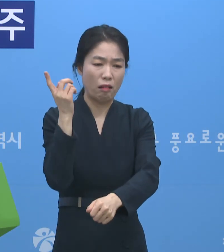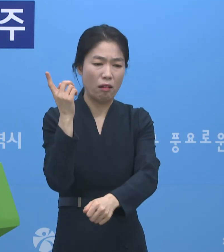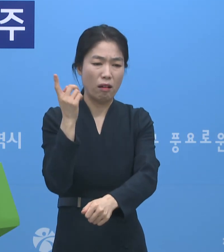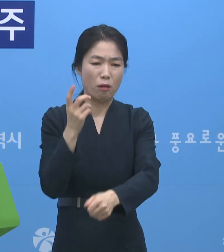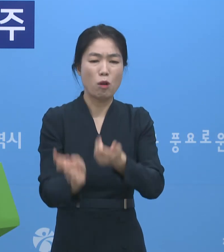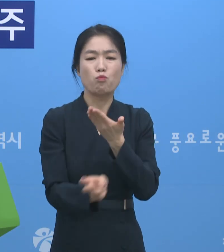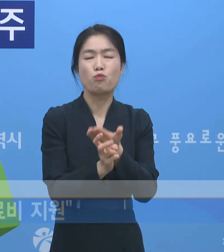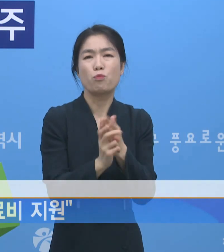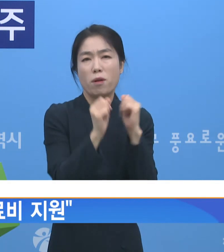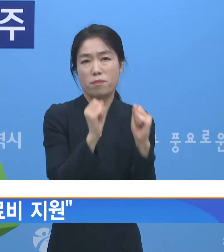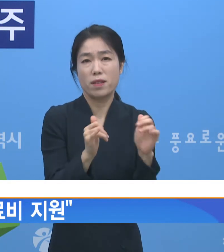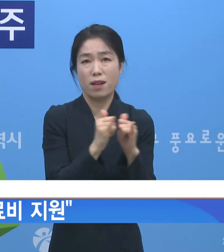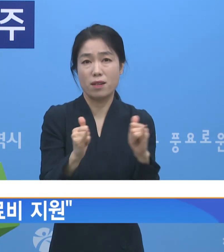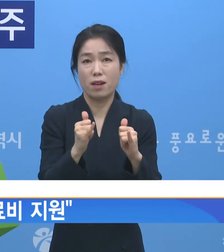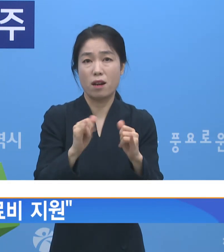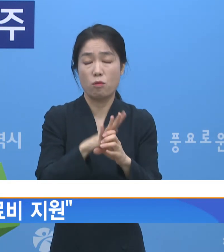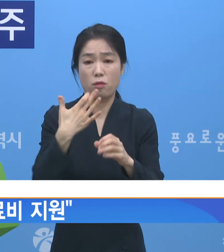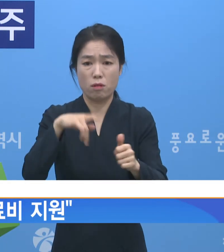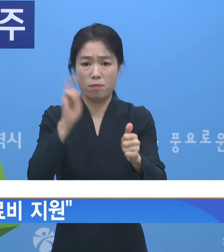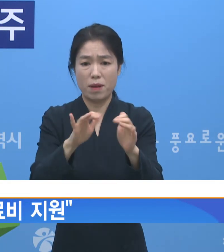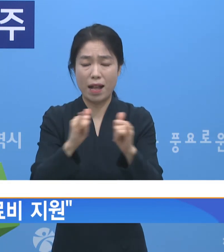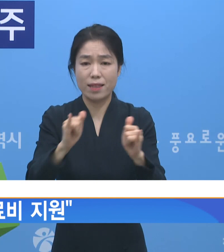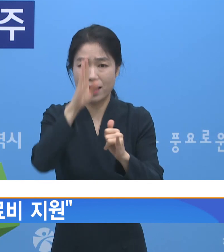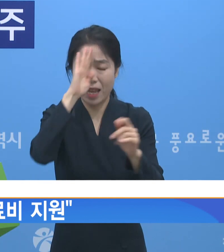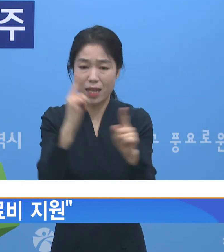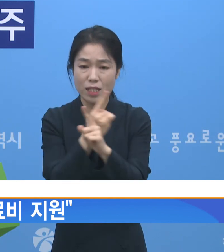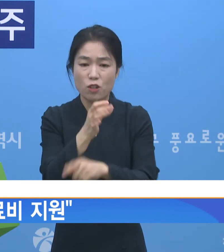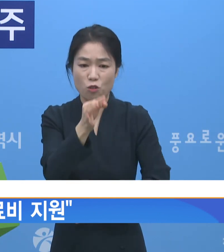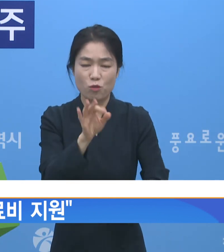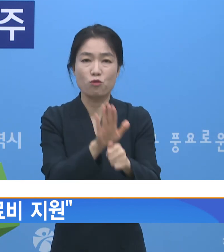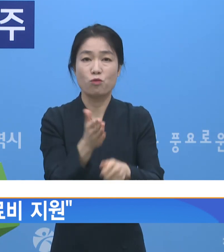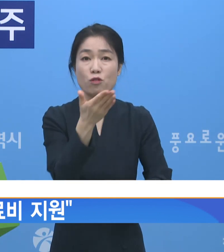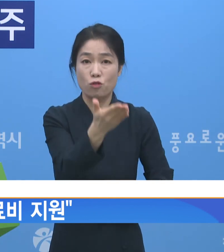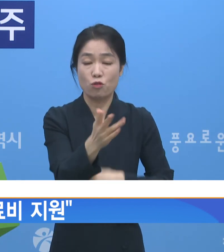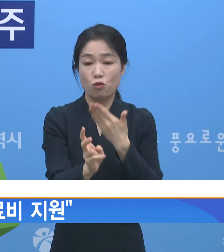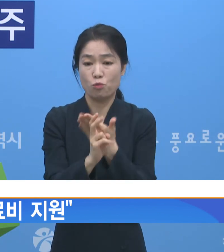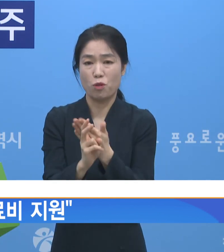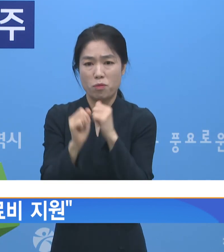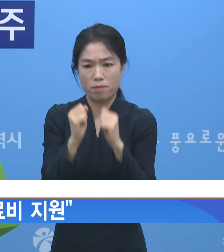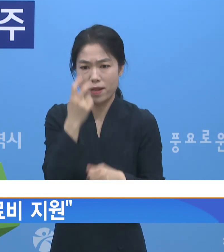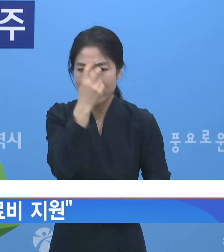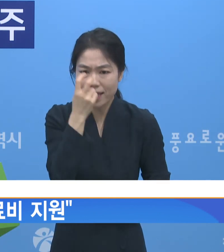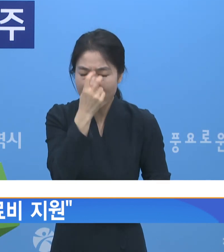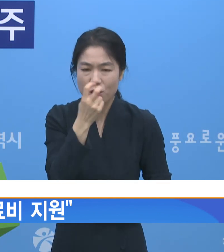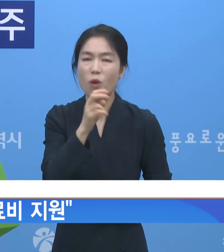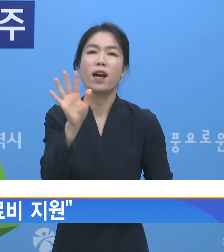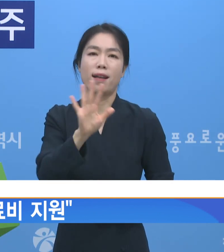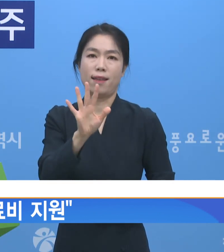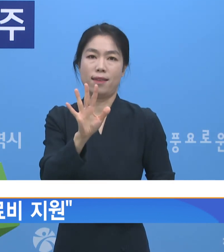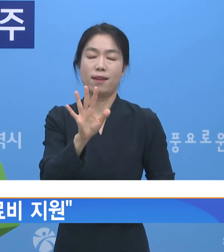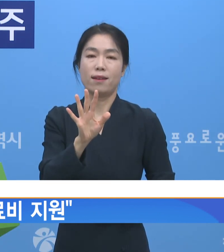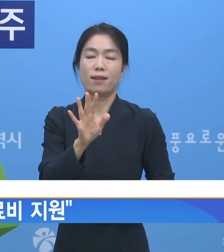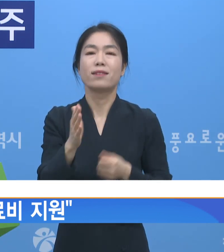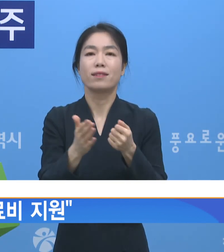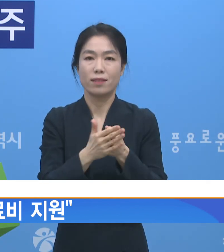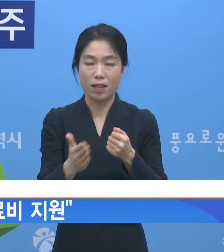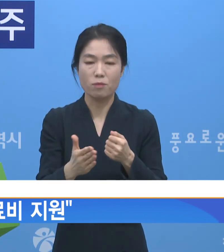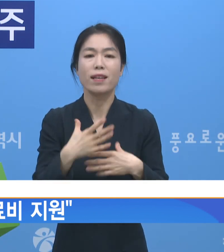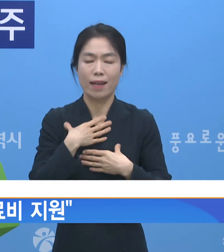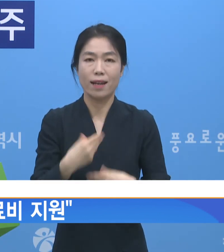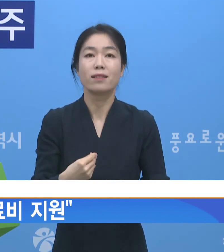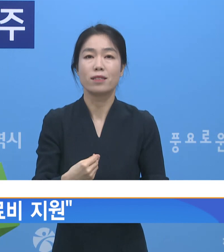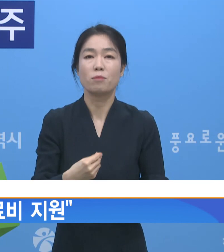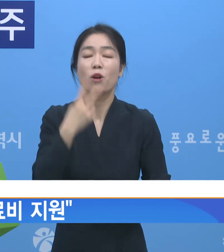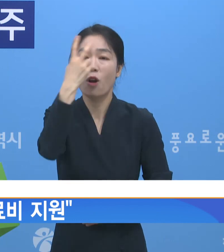체류자도 코로나19 확진 시 치료비를 지원하고 불법 체류 단속도 하지 않을 것이니